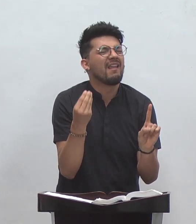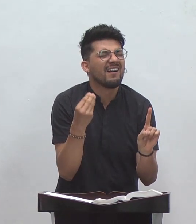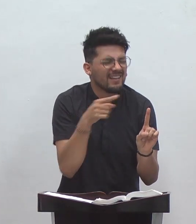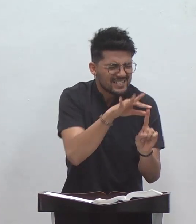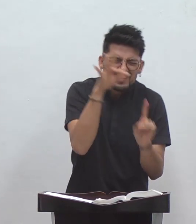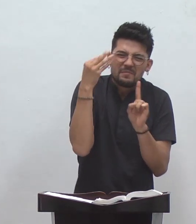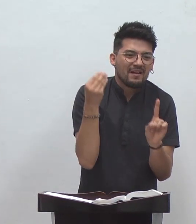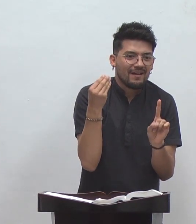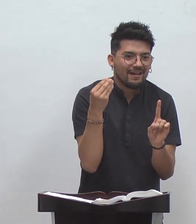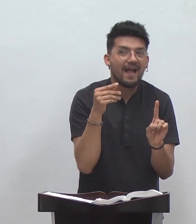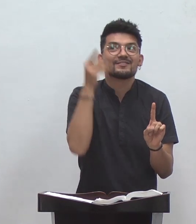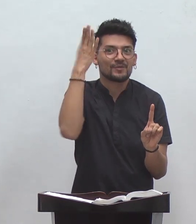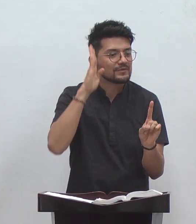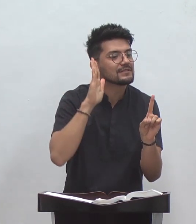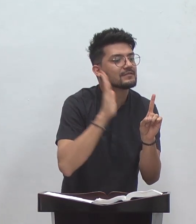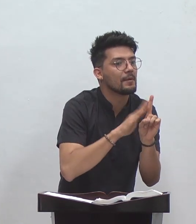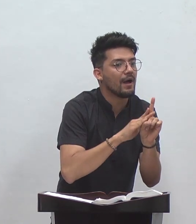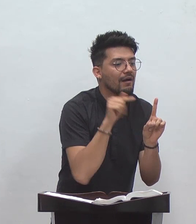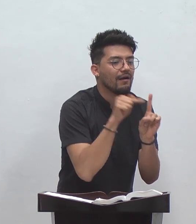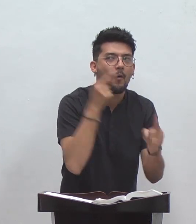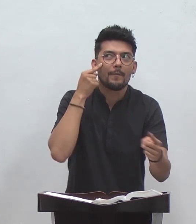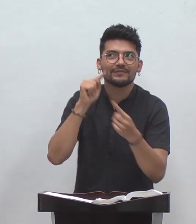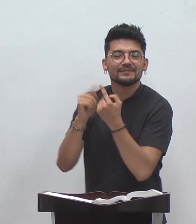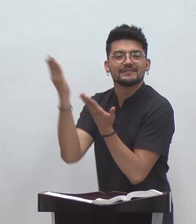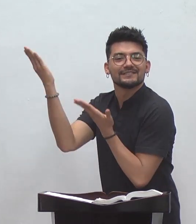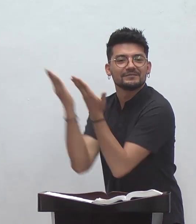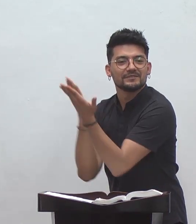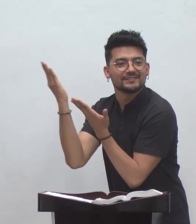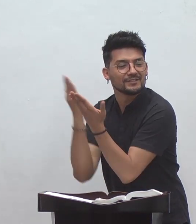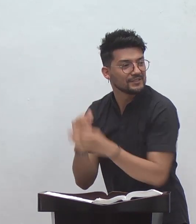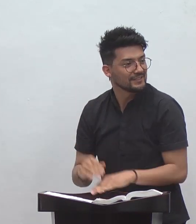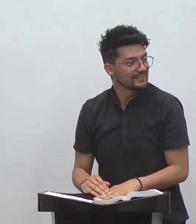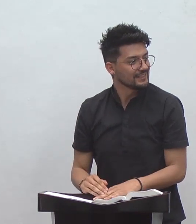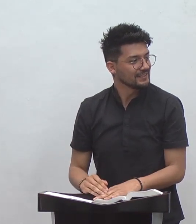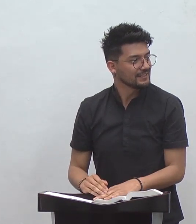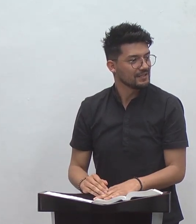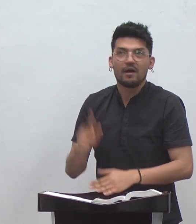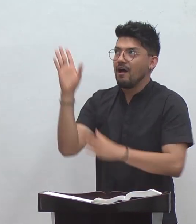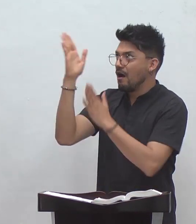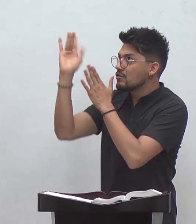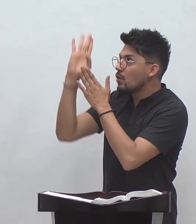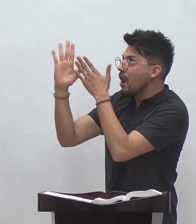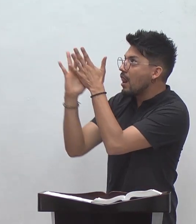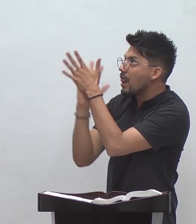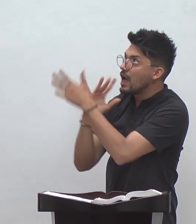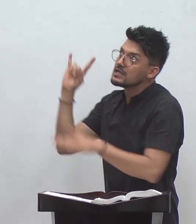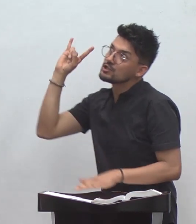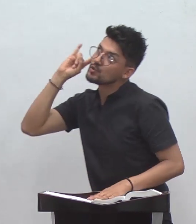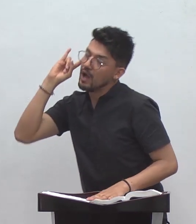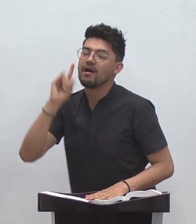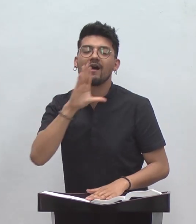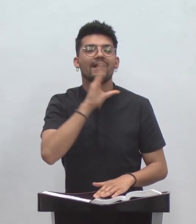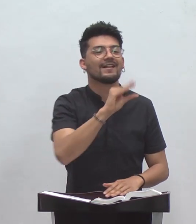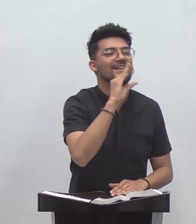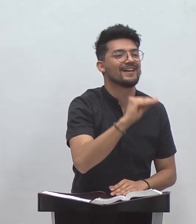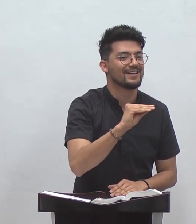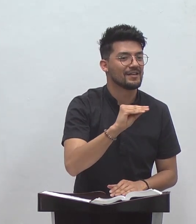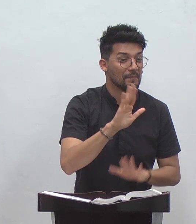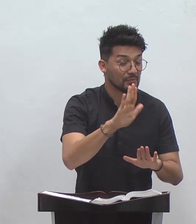Dios escoge a Samuel para una misión importante, para que le sirva y pueda escuchar la voz